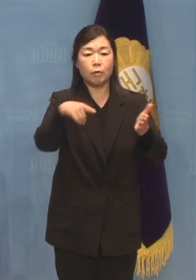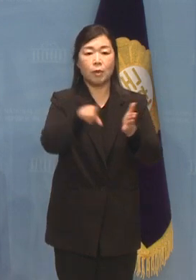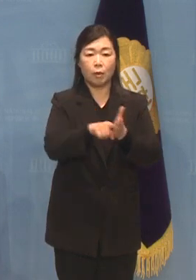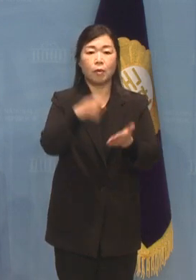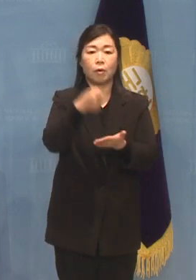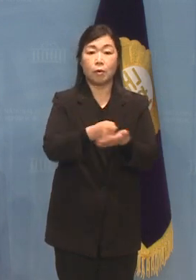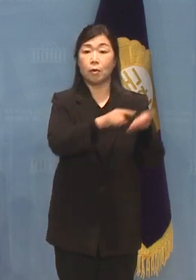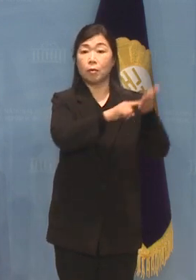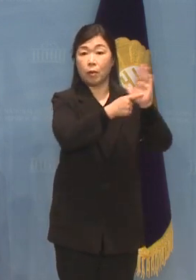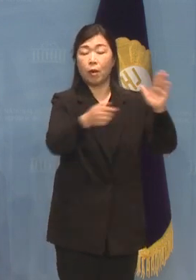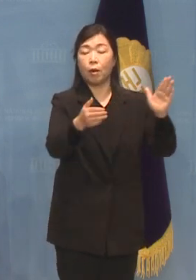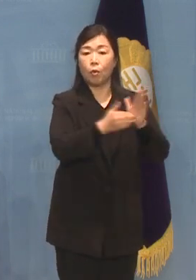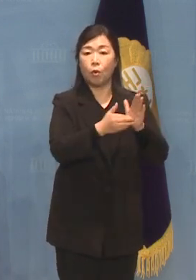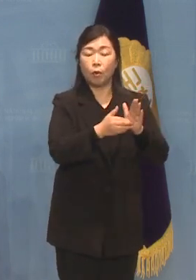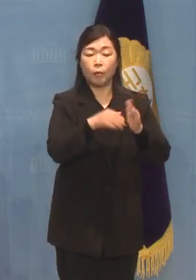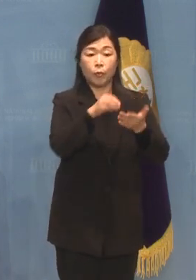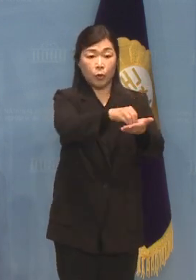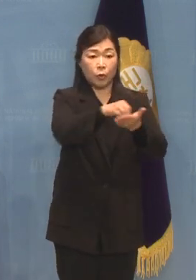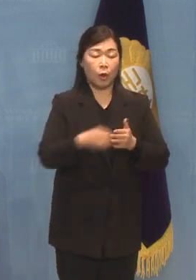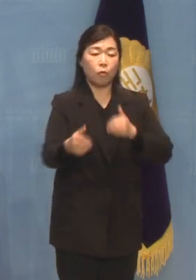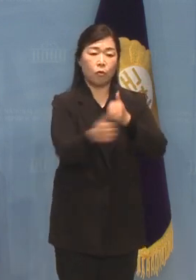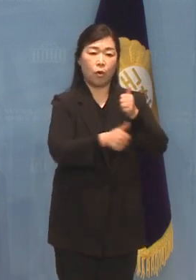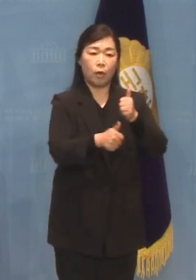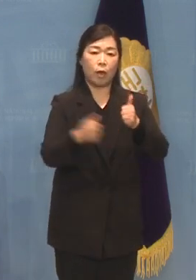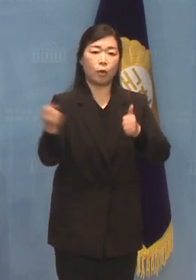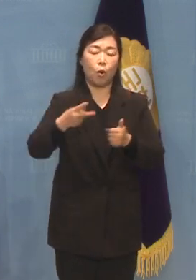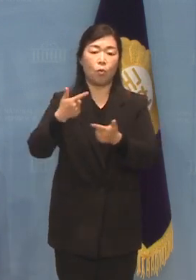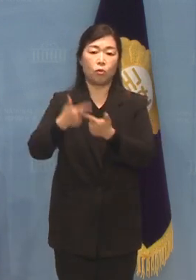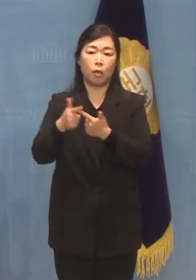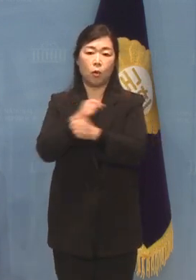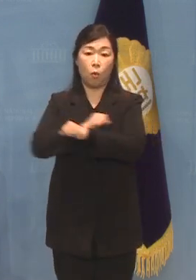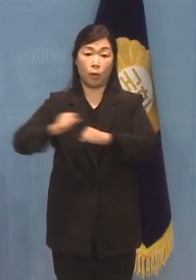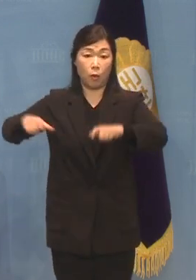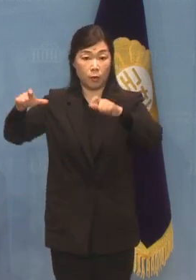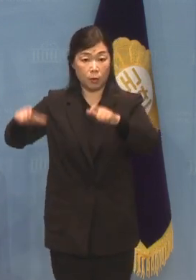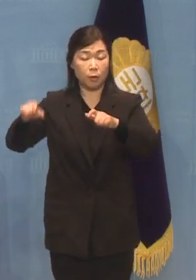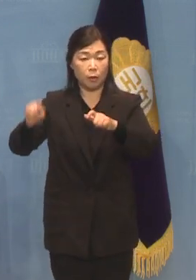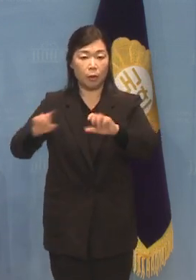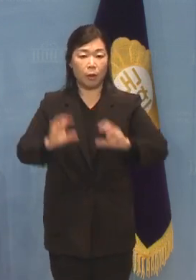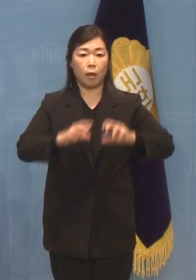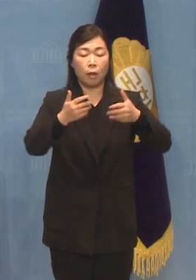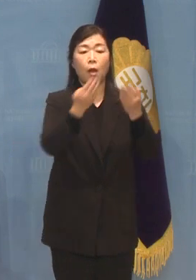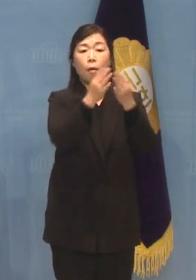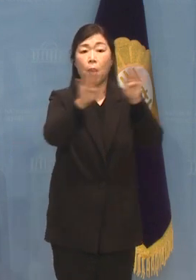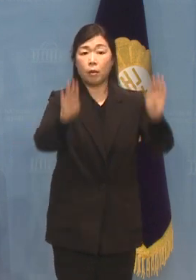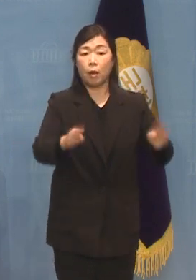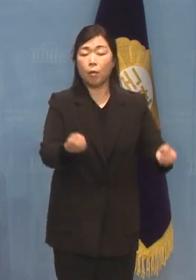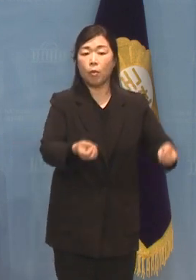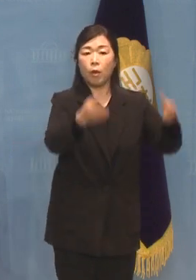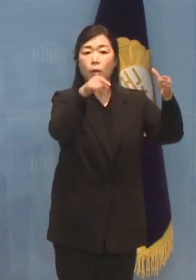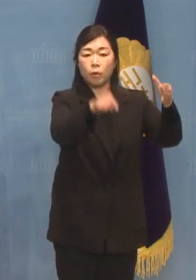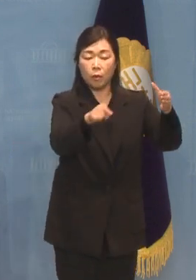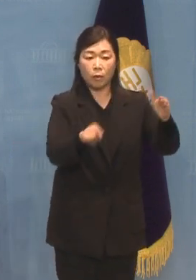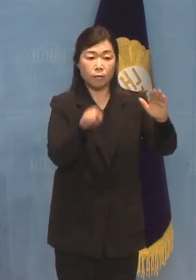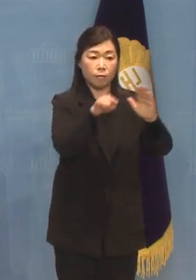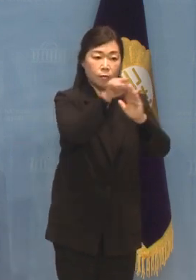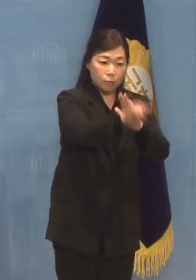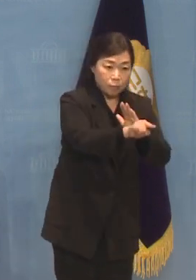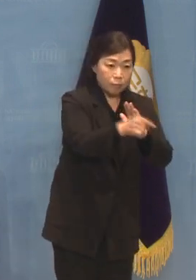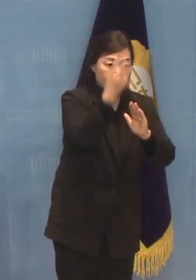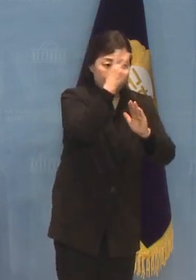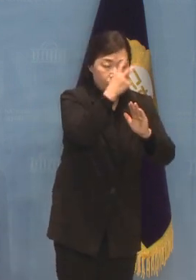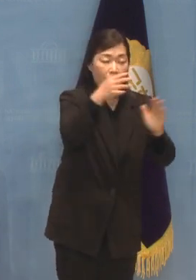의결하고 유치위원회 및 부산광역시로부터 세계박람회 기구의 현지 실사준비 보고를